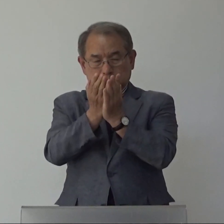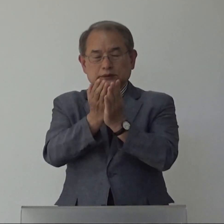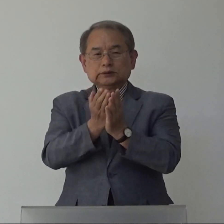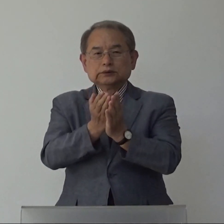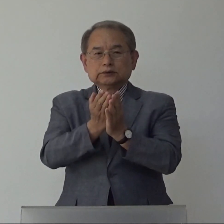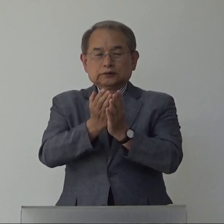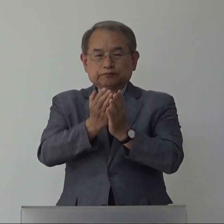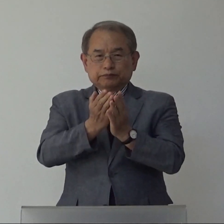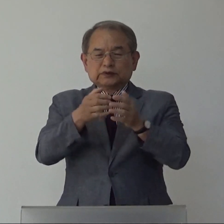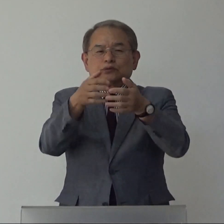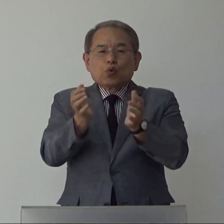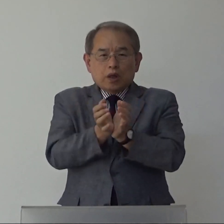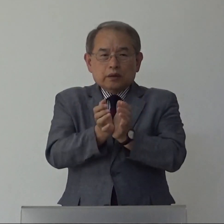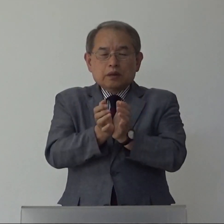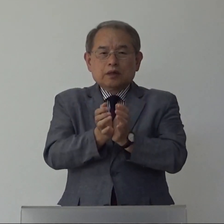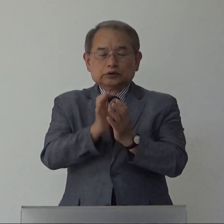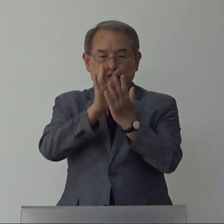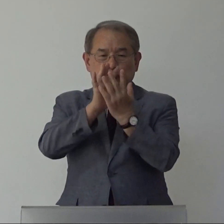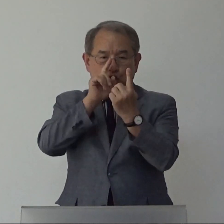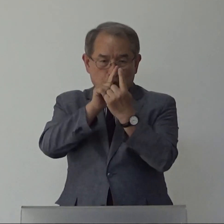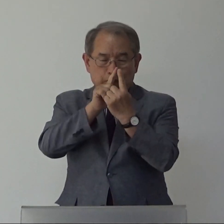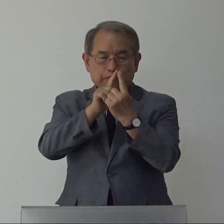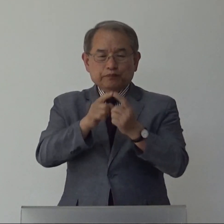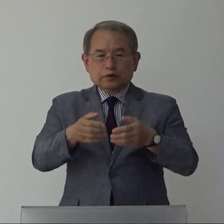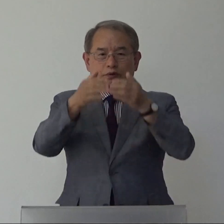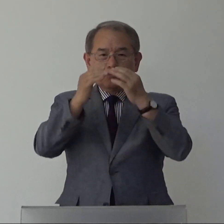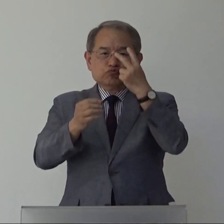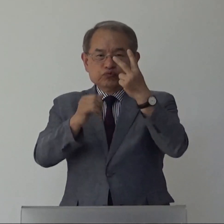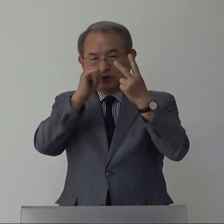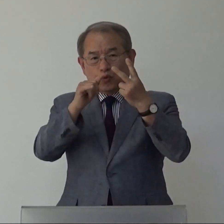하나님이 세상을 만드실 때 두 가지